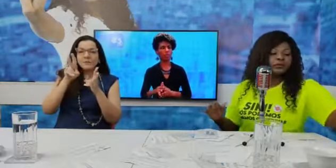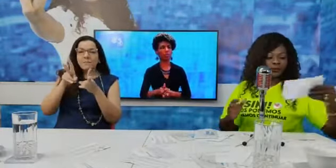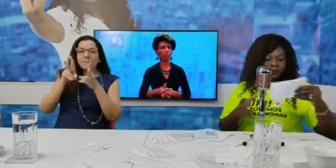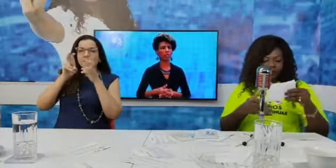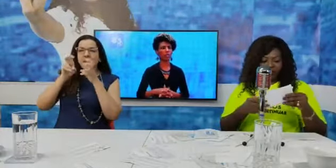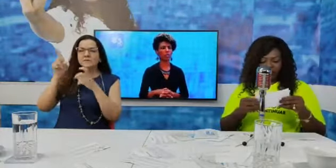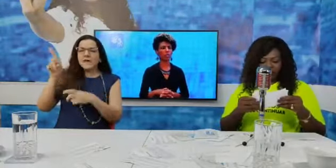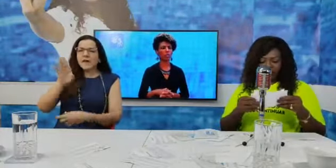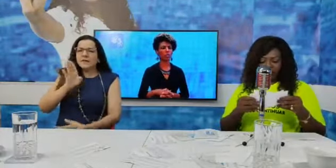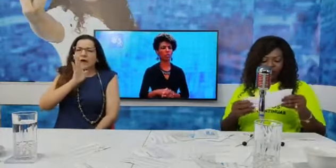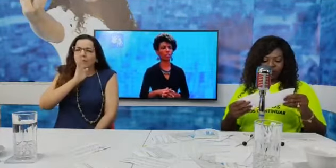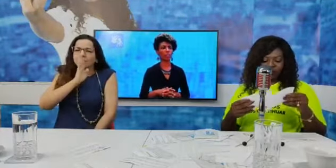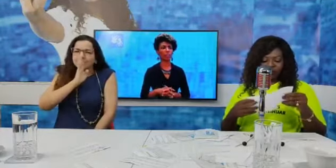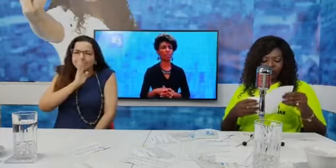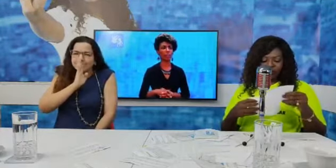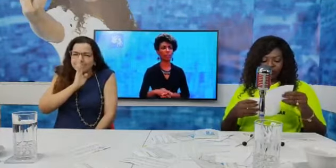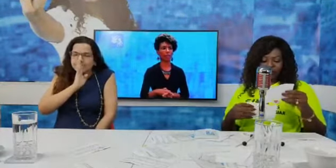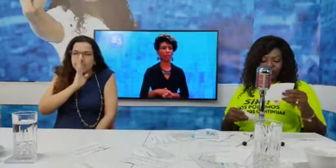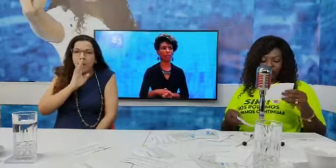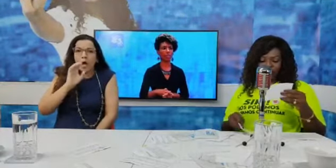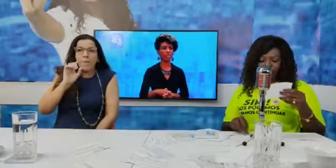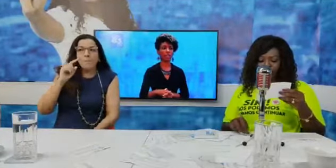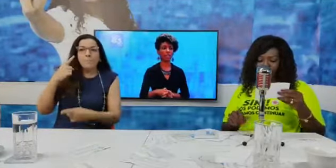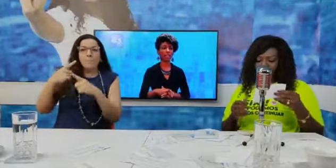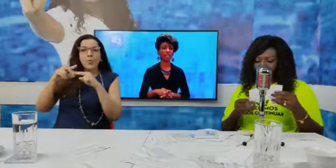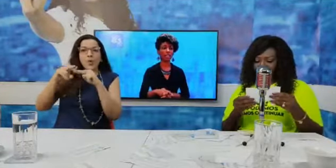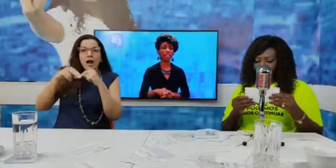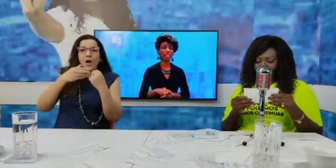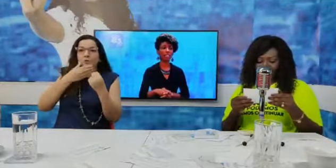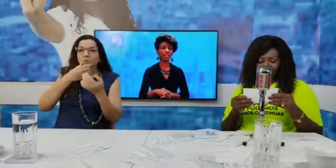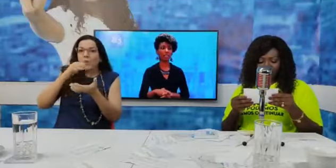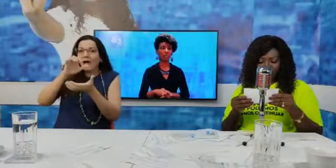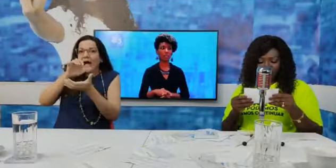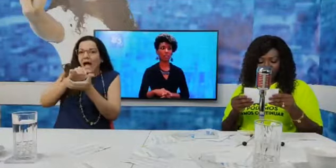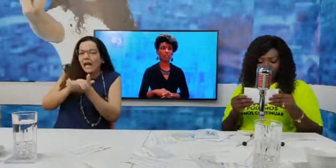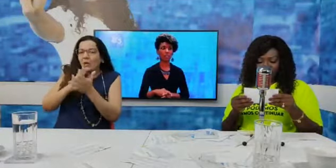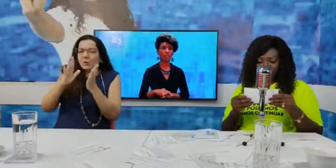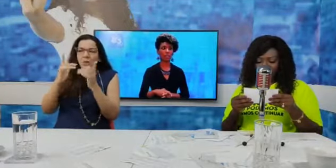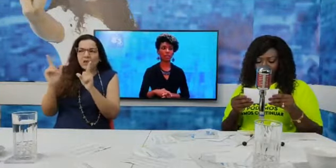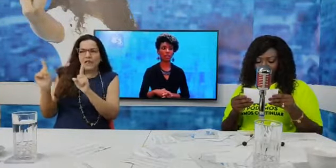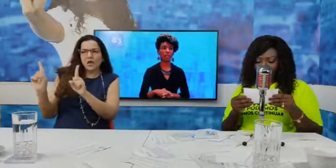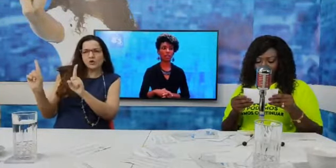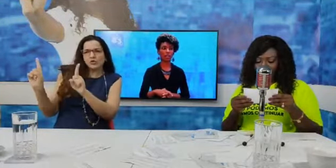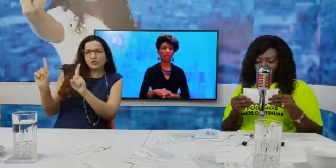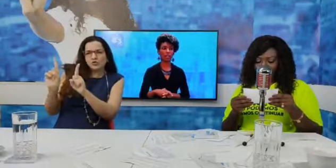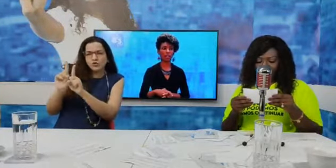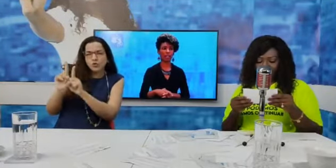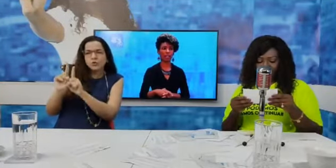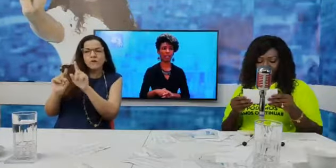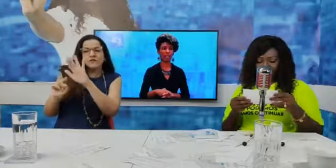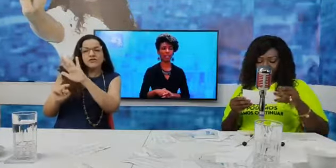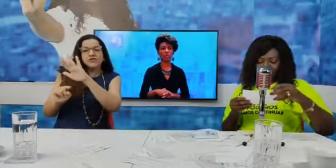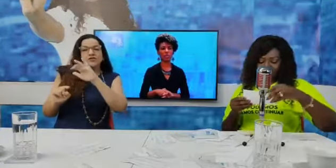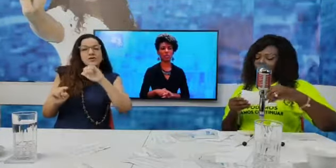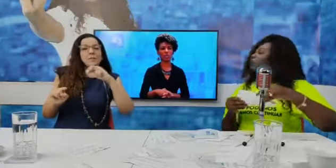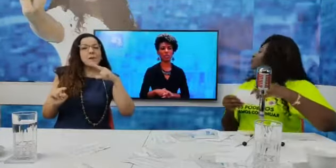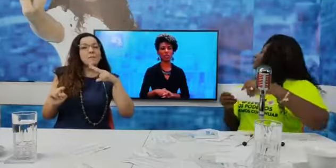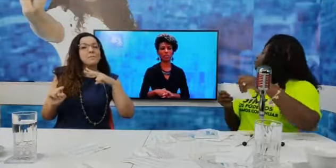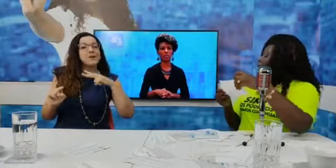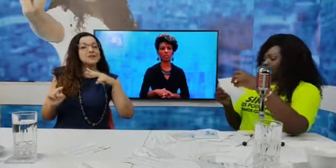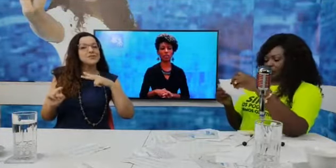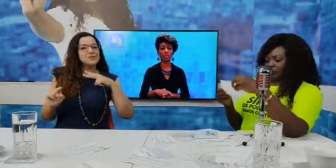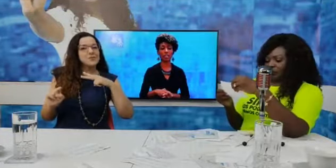Como ajudar um chute? Como é que você vai perceber que realmente ela está silenciosa? Por isso que geralmente o esposo